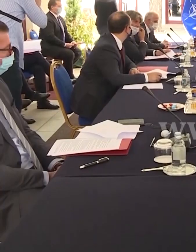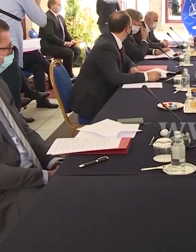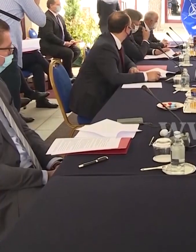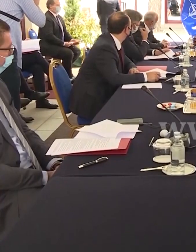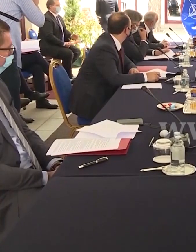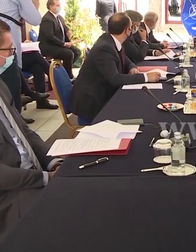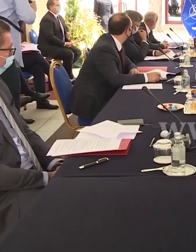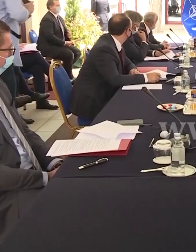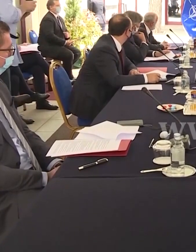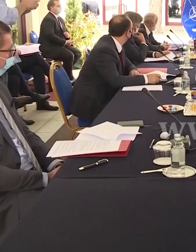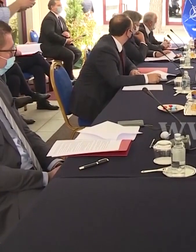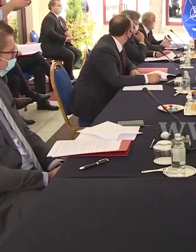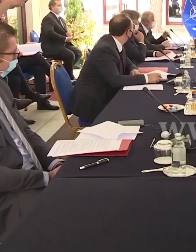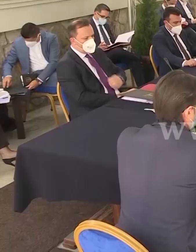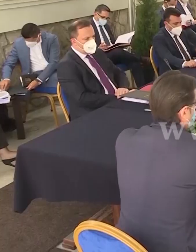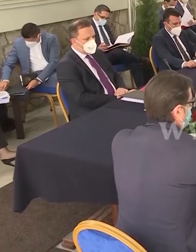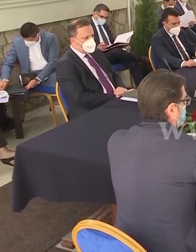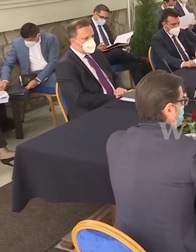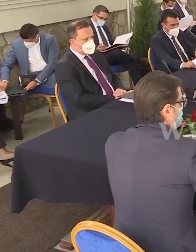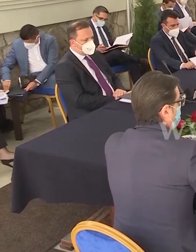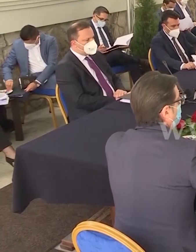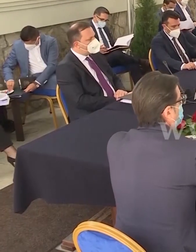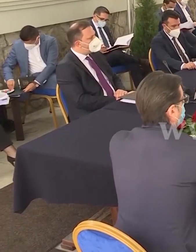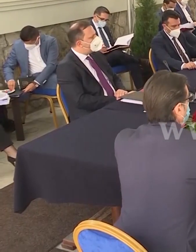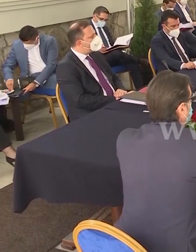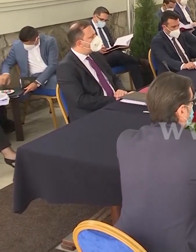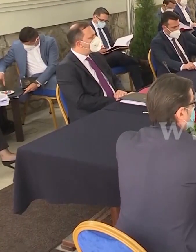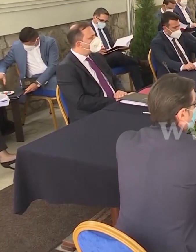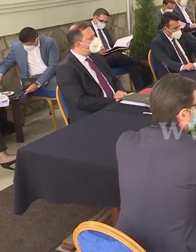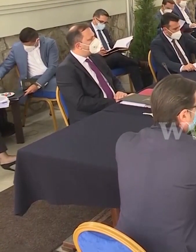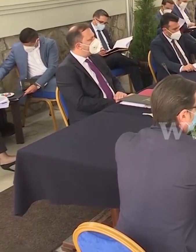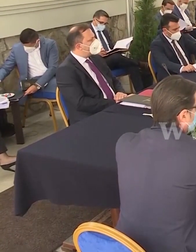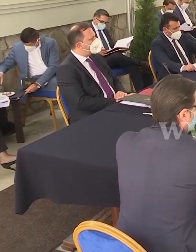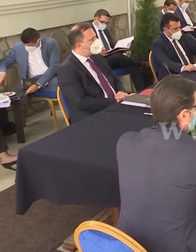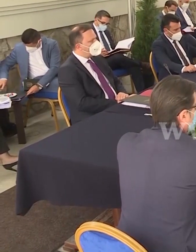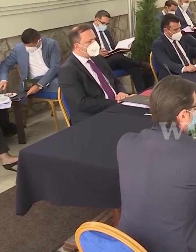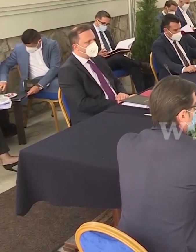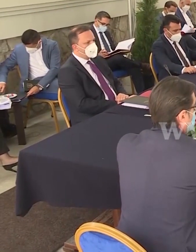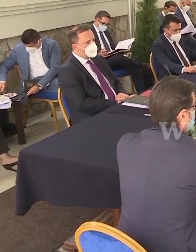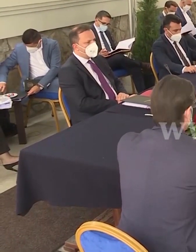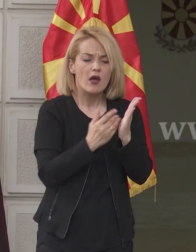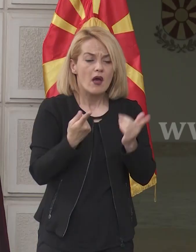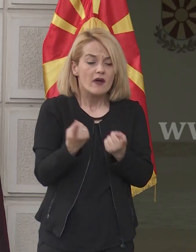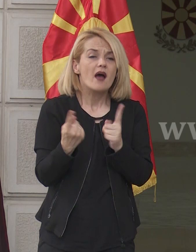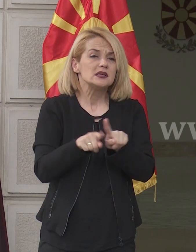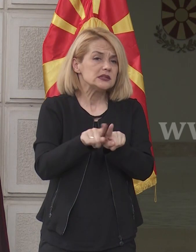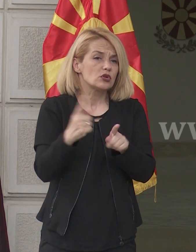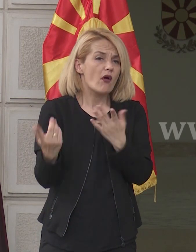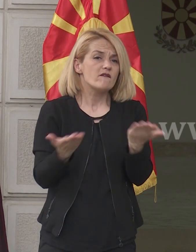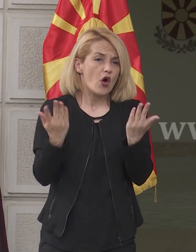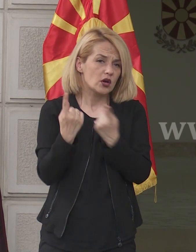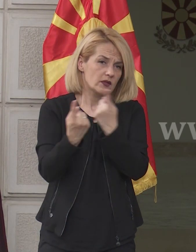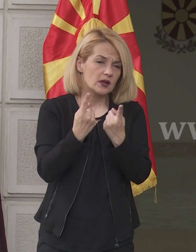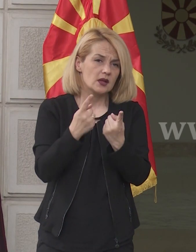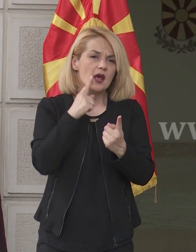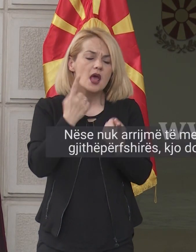politike, qysh sot të ullën në tavolin dhe të arrin marveshe për datën, sepse si të shtoj, nëse kjo nuk ndodh, atëherë kjo do të nënkupton të